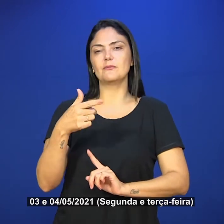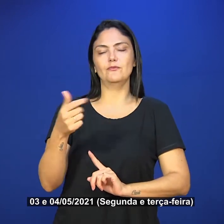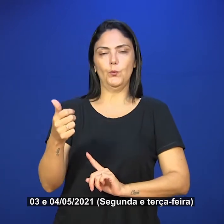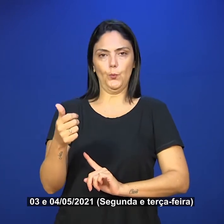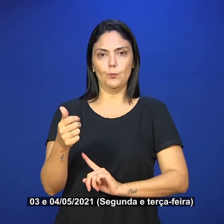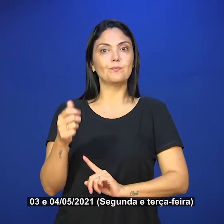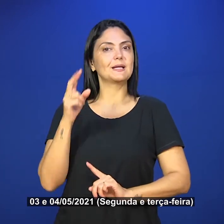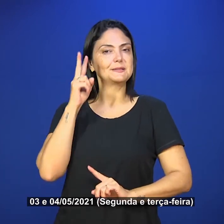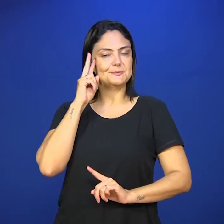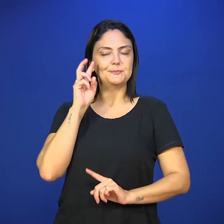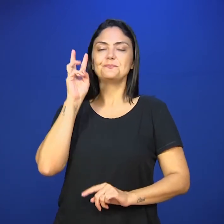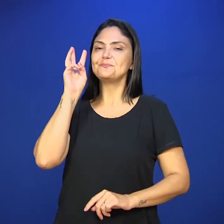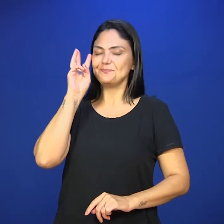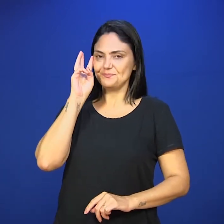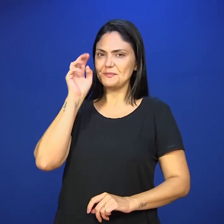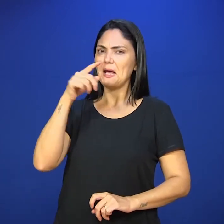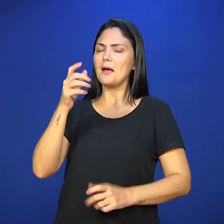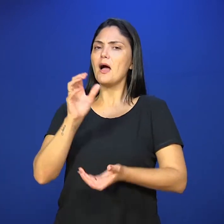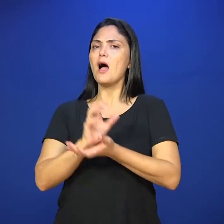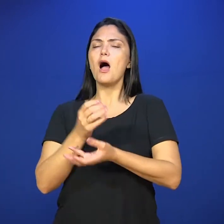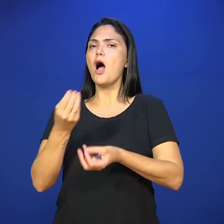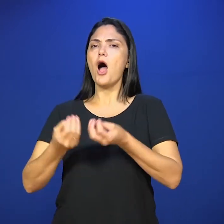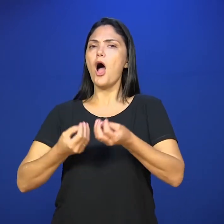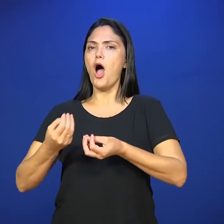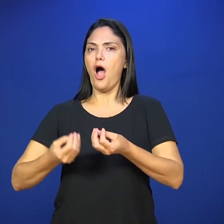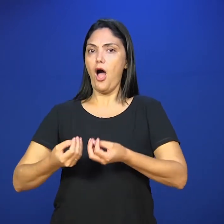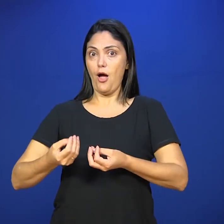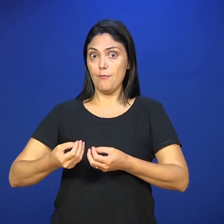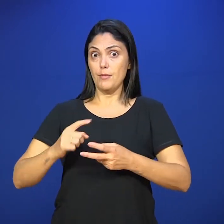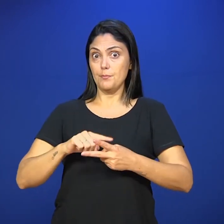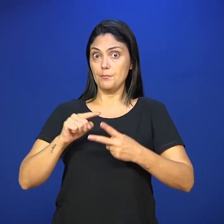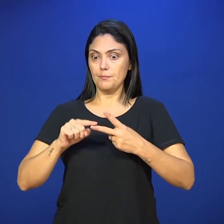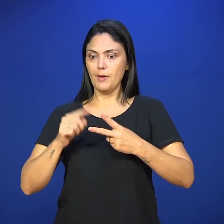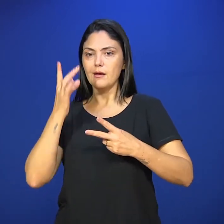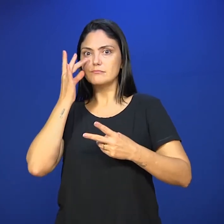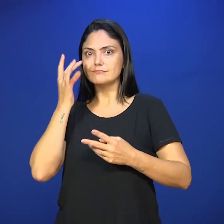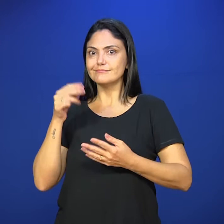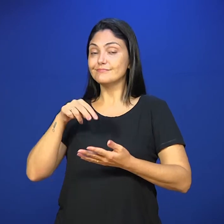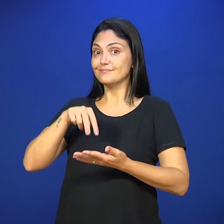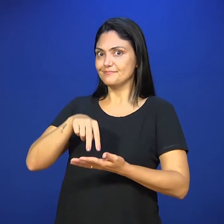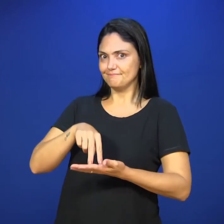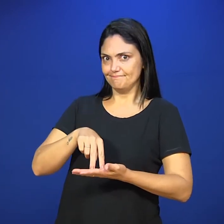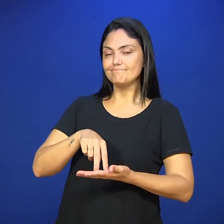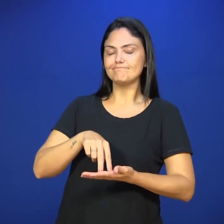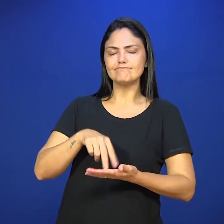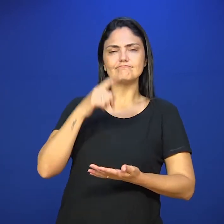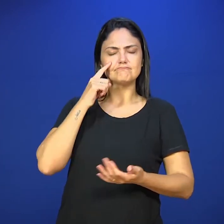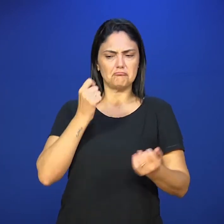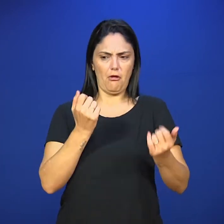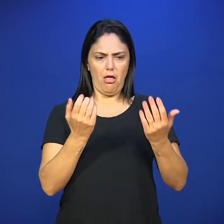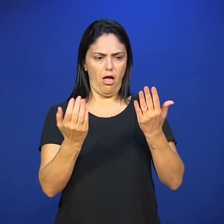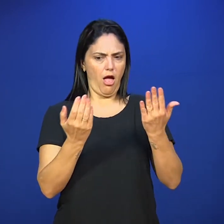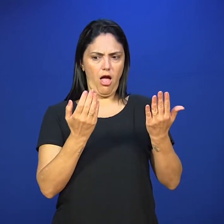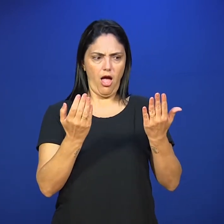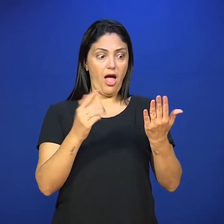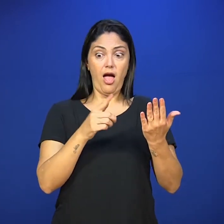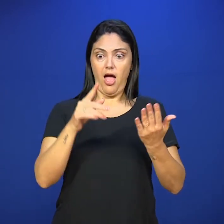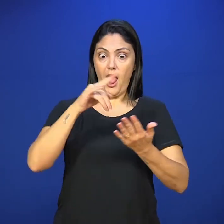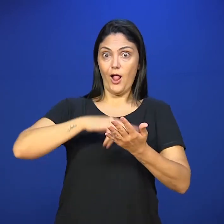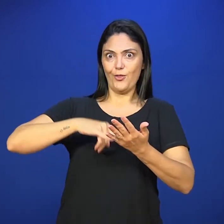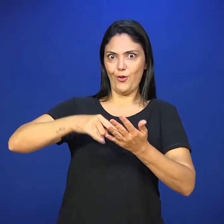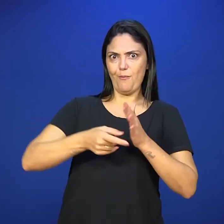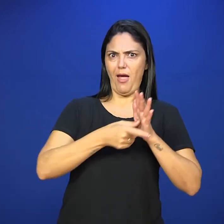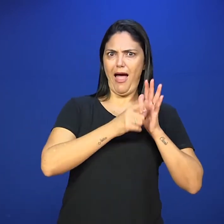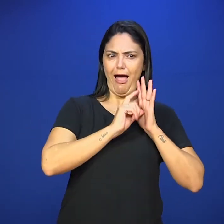e terça-feira. A segunda etapa será realizada de forma presencial e consiste na conferência dos documentos